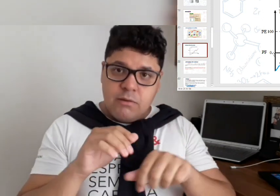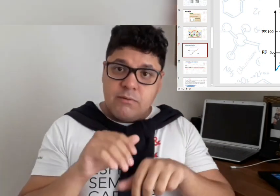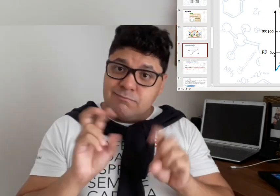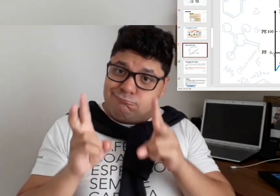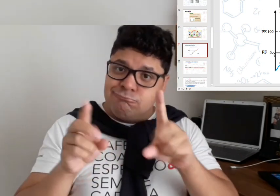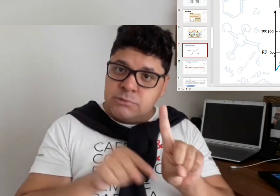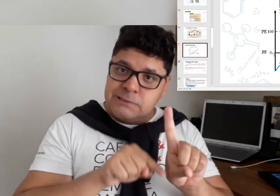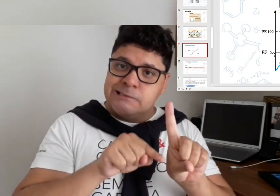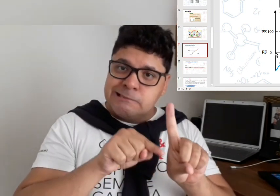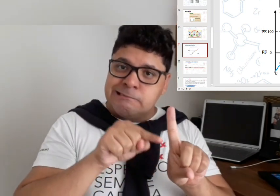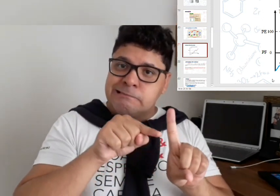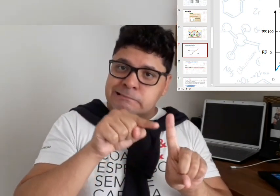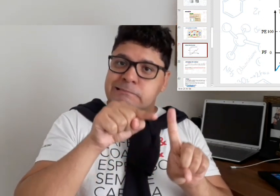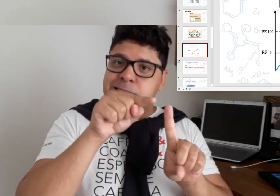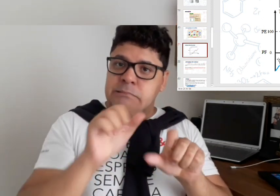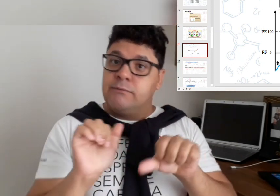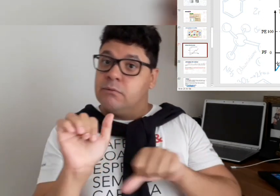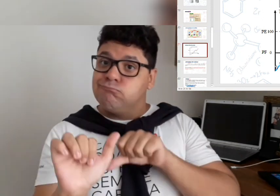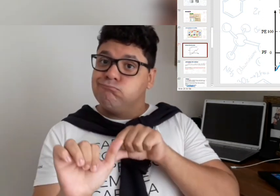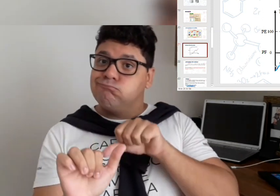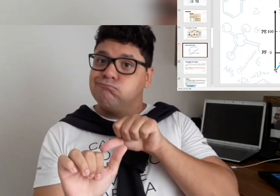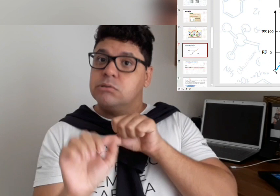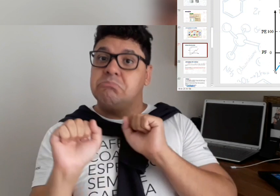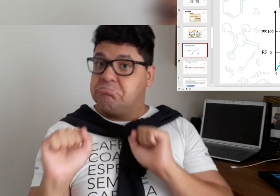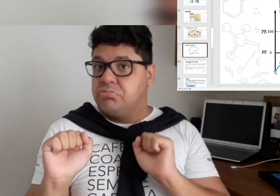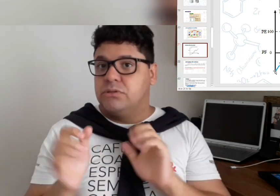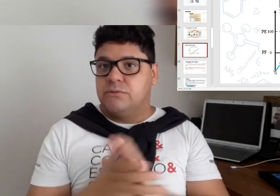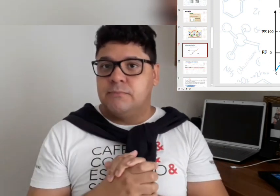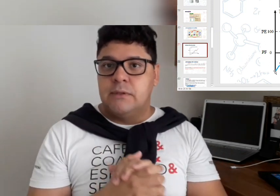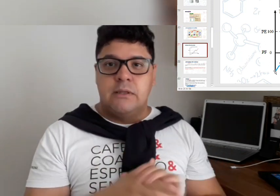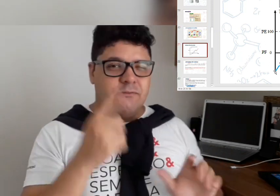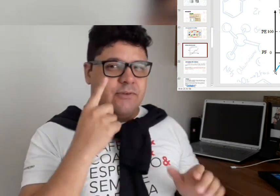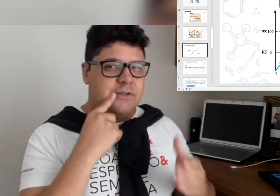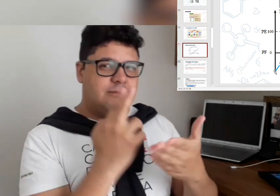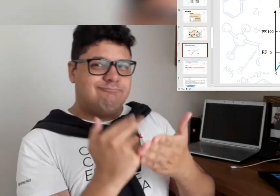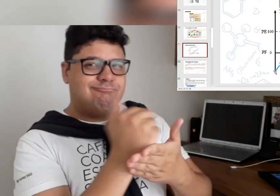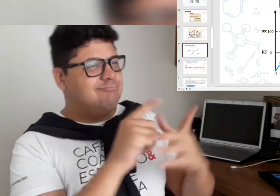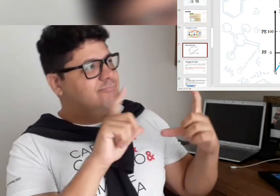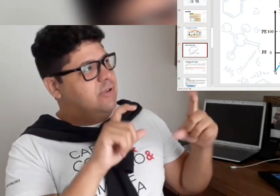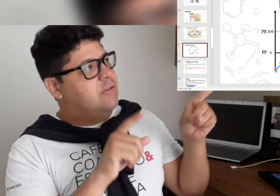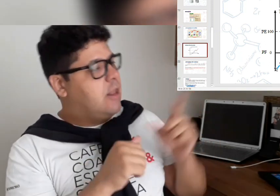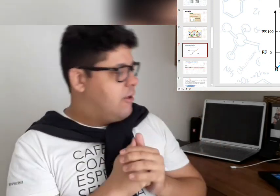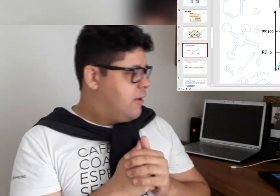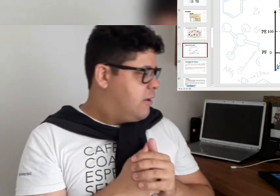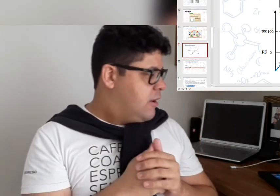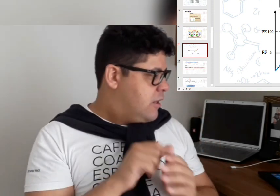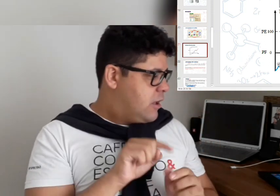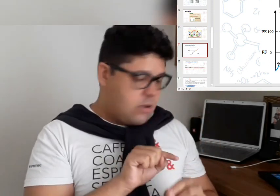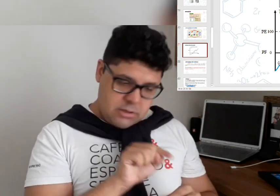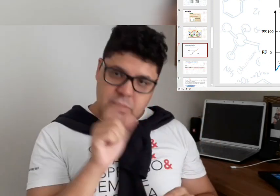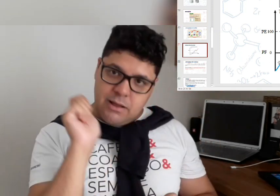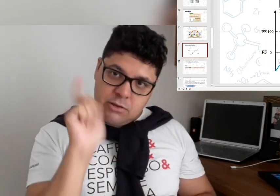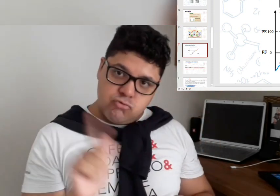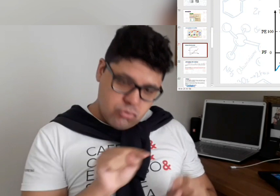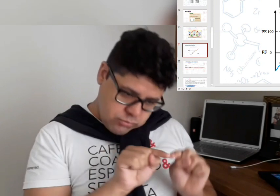de fusão também, certo? Então, ó, aqui no nosso gráfico, a gente tem lá, ó, pegou a pedrinha de gelo lá, ela tá